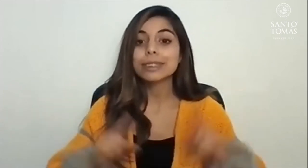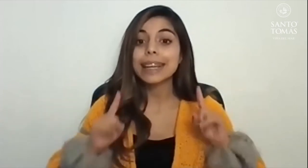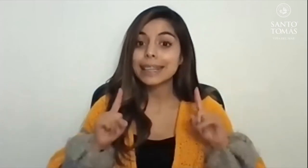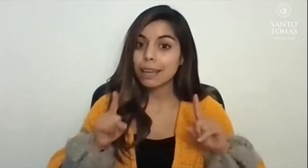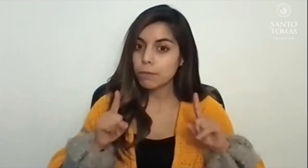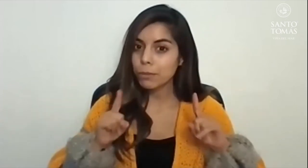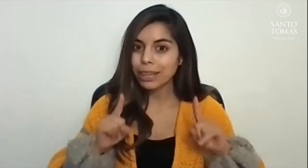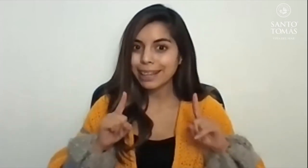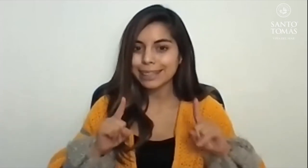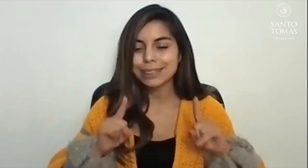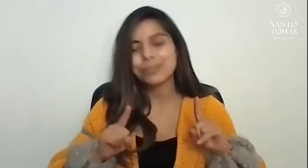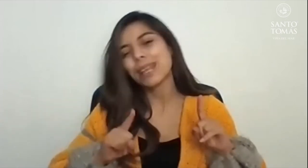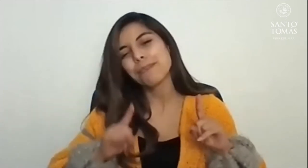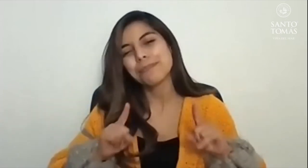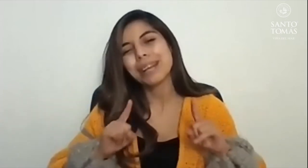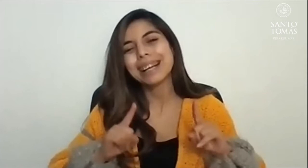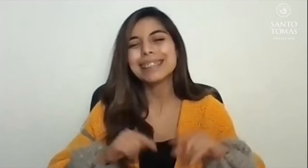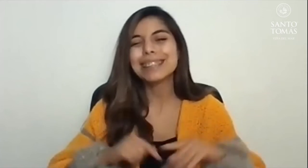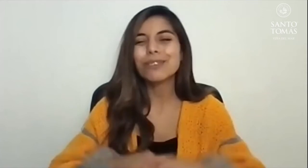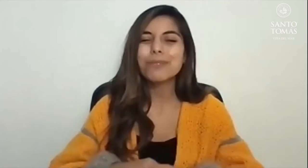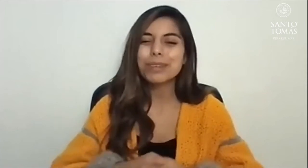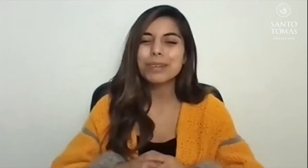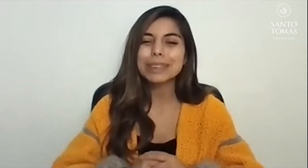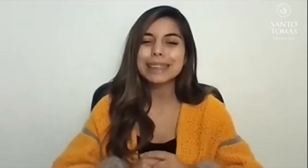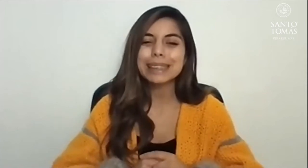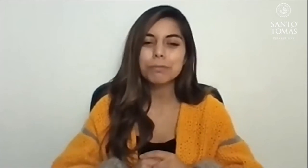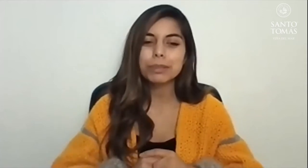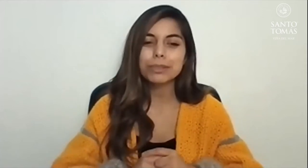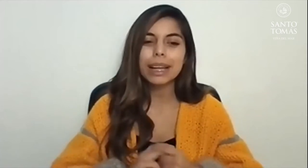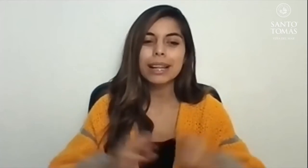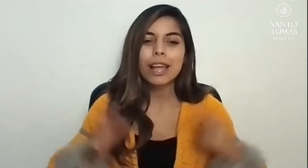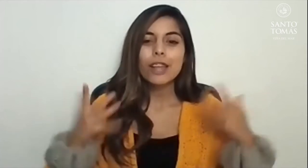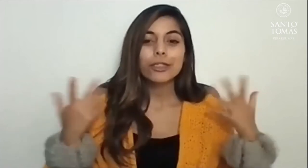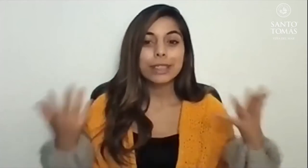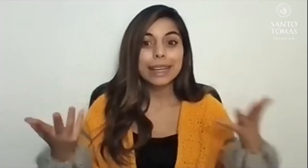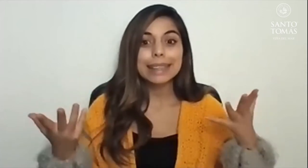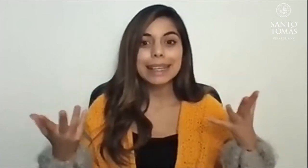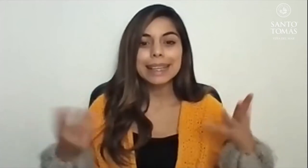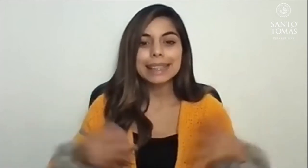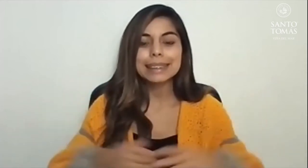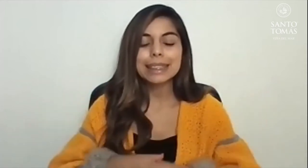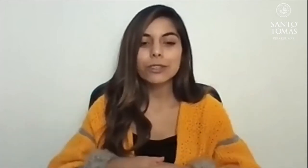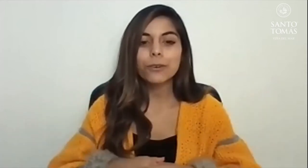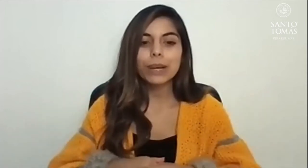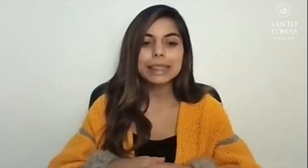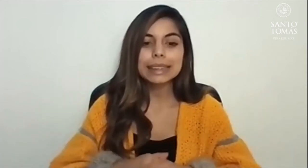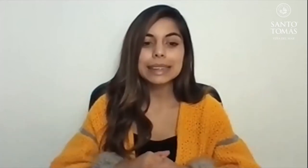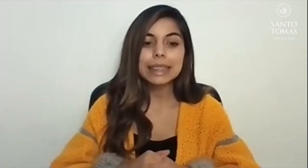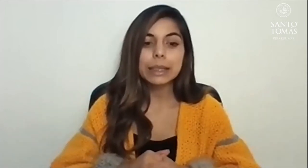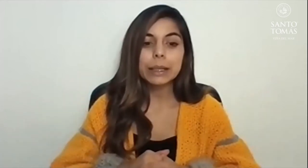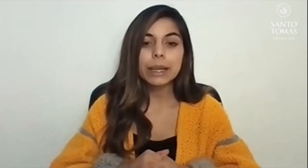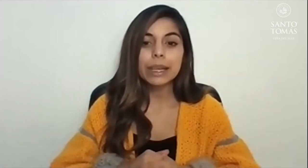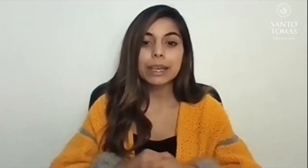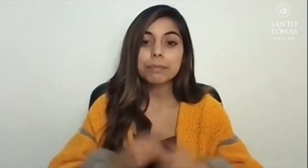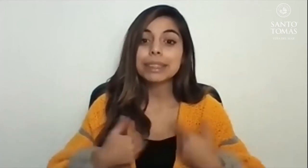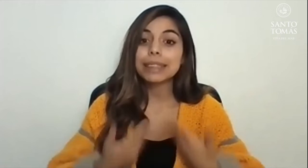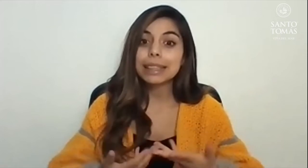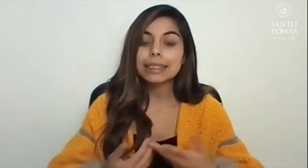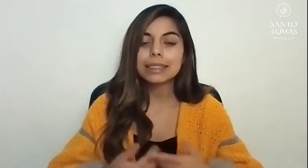cosas que ya vimos en clase. Una de las primeras clases que tuvimos fue de presentación personal, donde Natalie les enseñó a decir, presentarse, decir